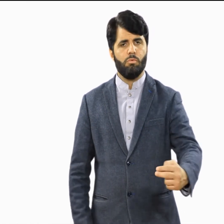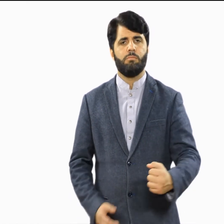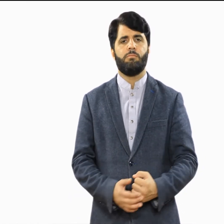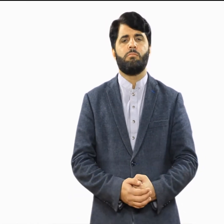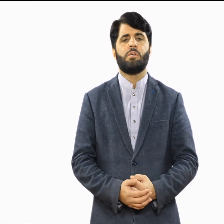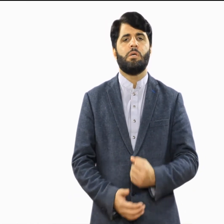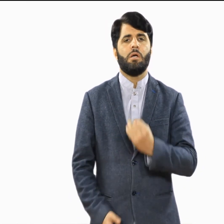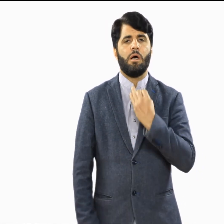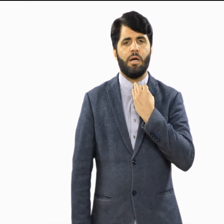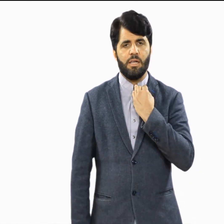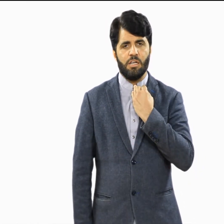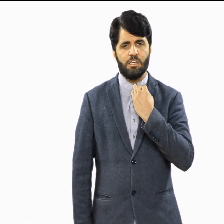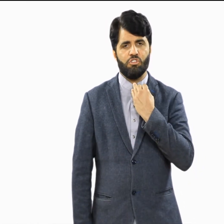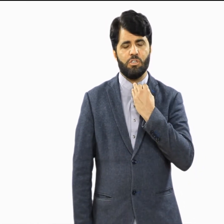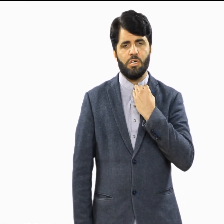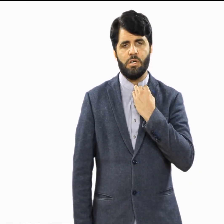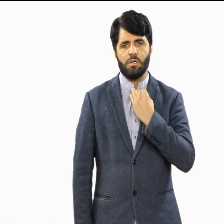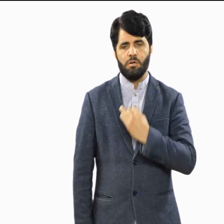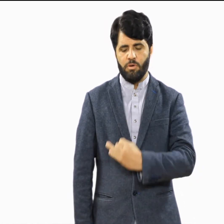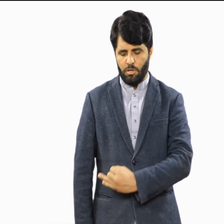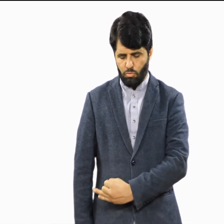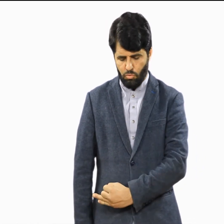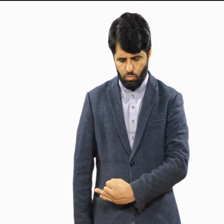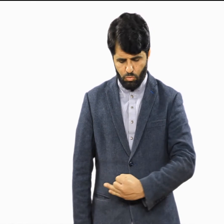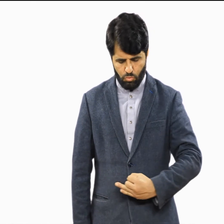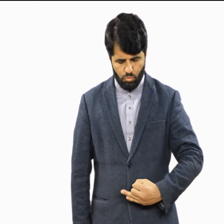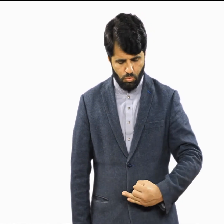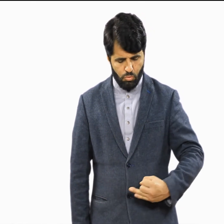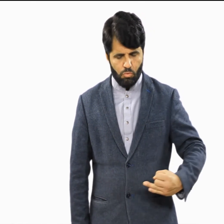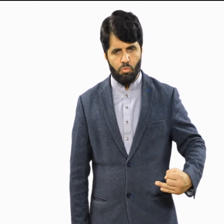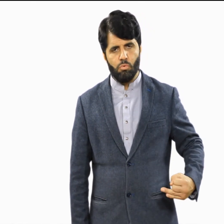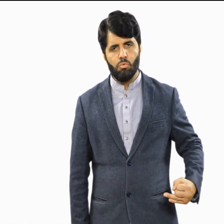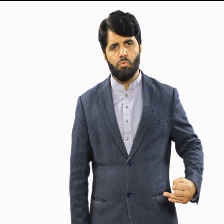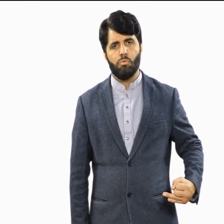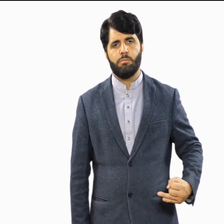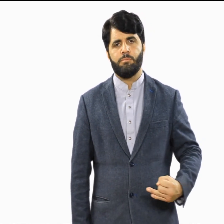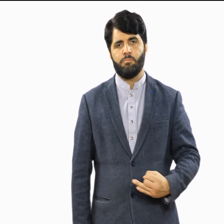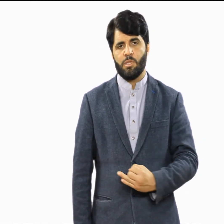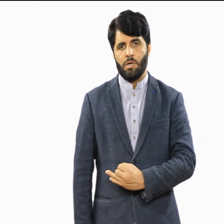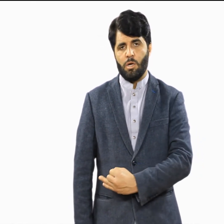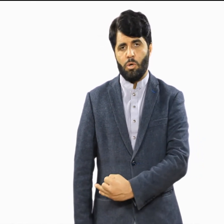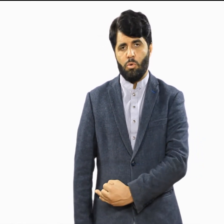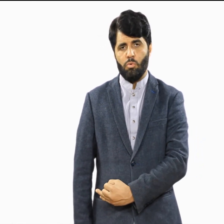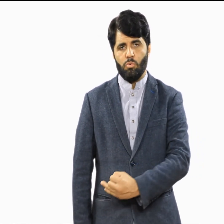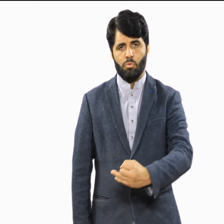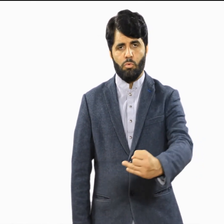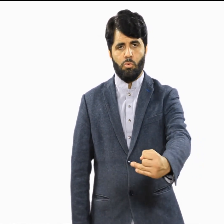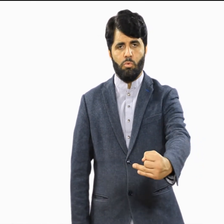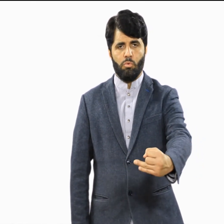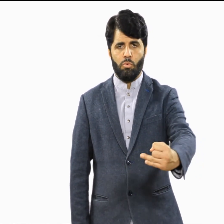حلق شدر کوا او ہو عو حو غو